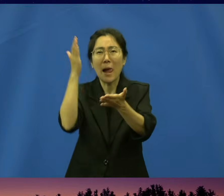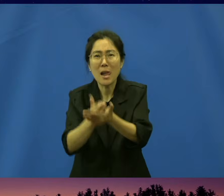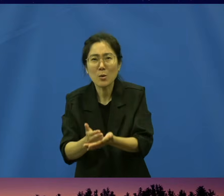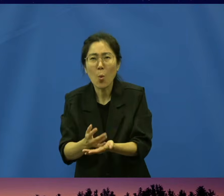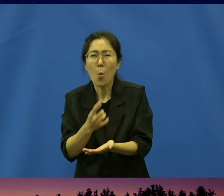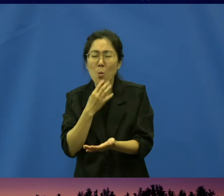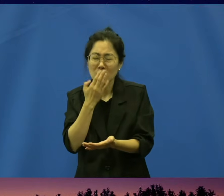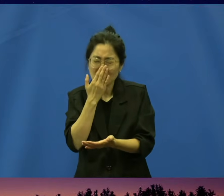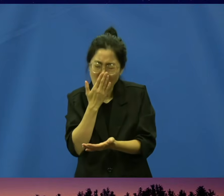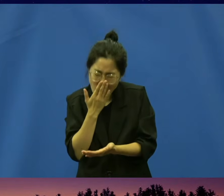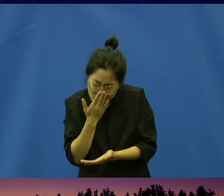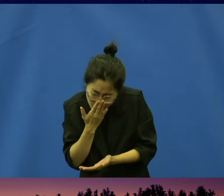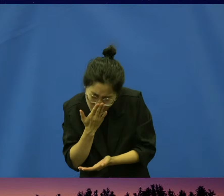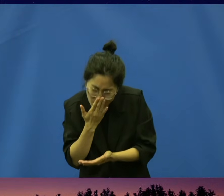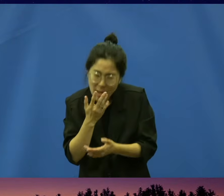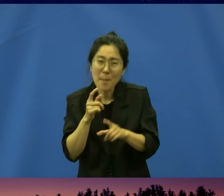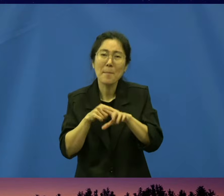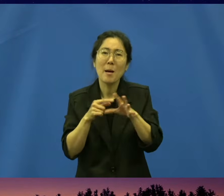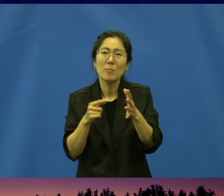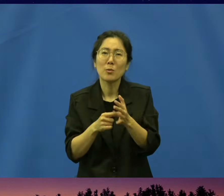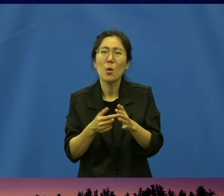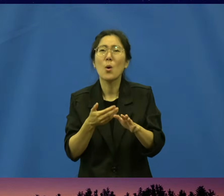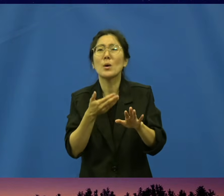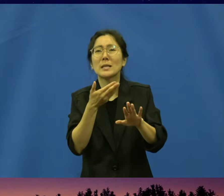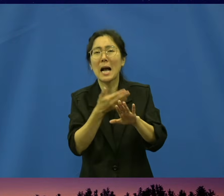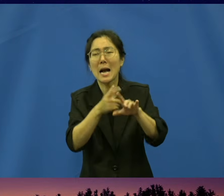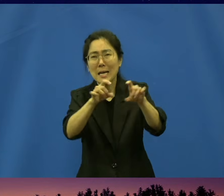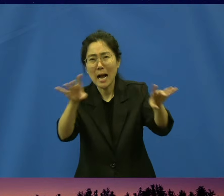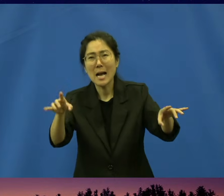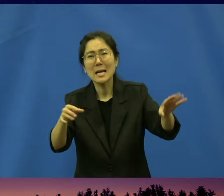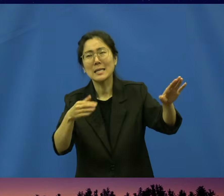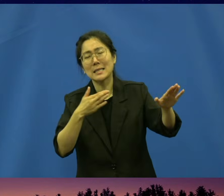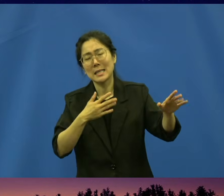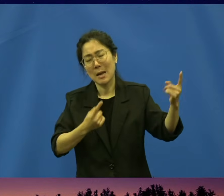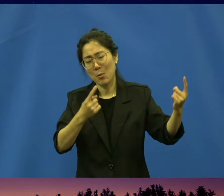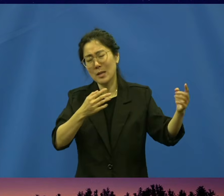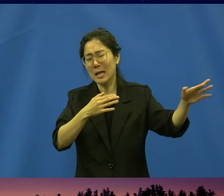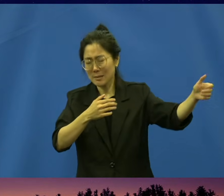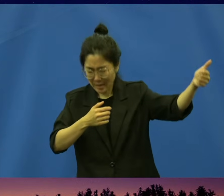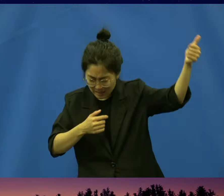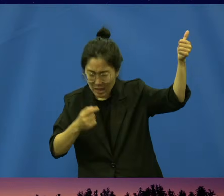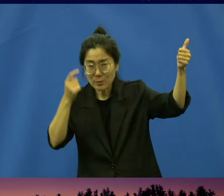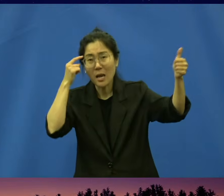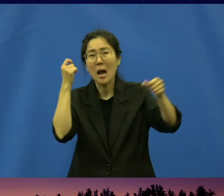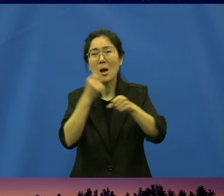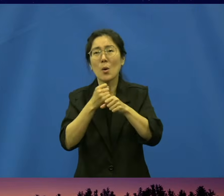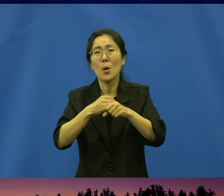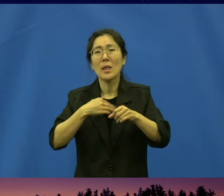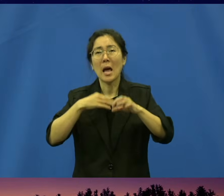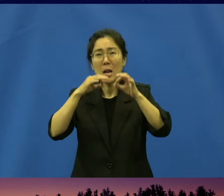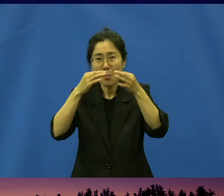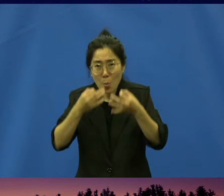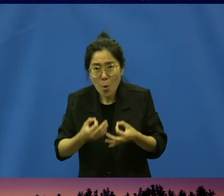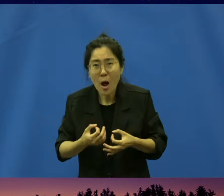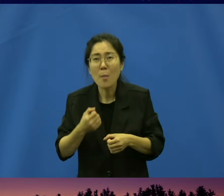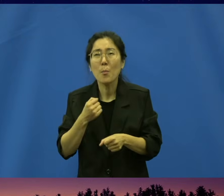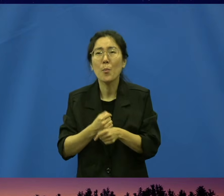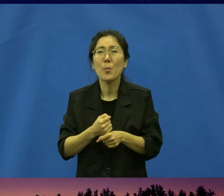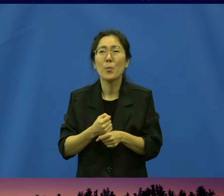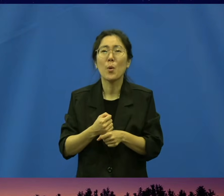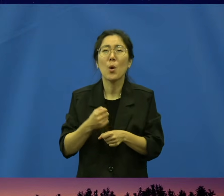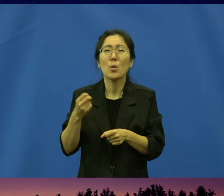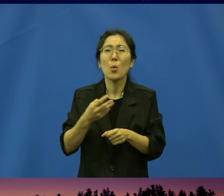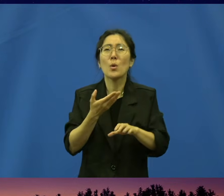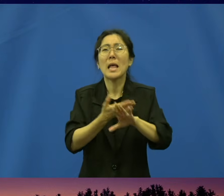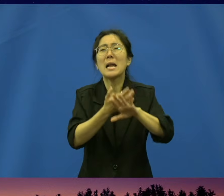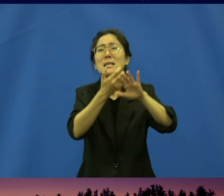겸손한 마음으로 각각 자기보다 남을 낮게 여기고 각각 자기 일을 돌아볼 뿐더러 또한 각각